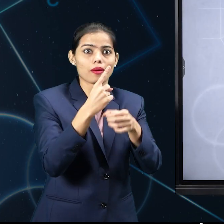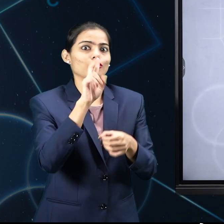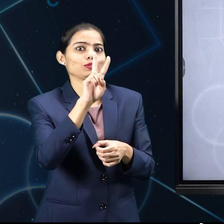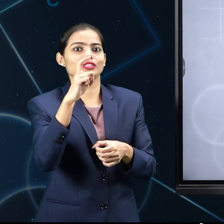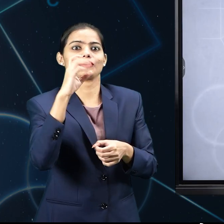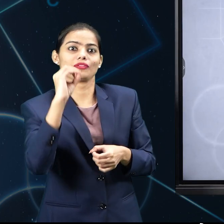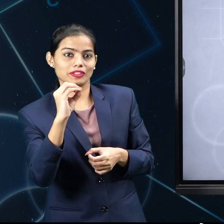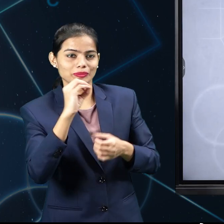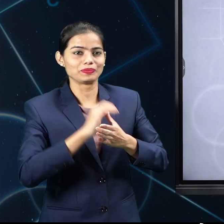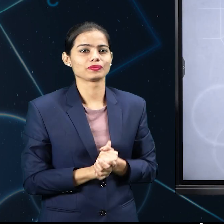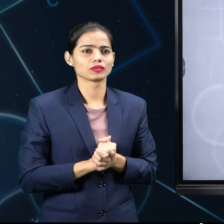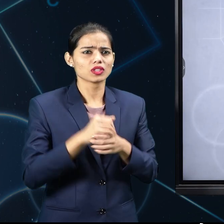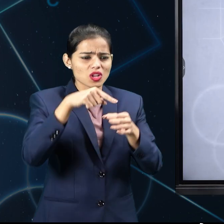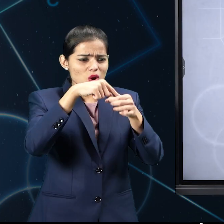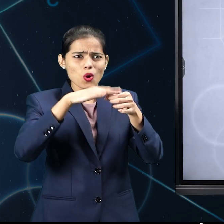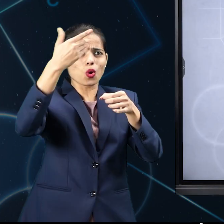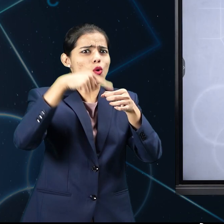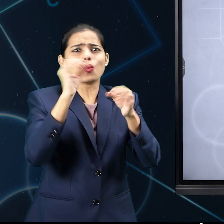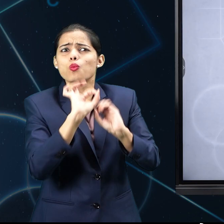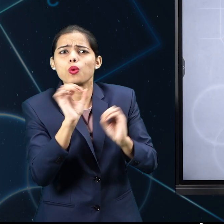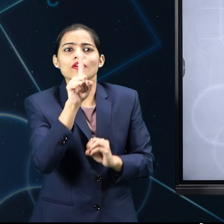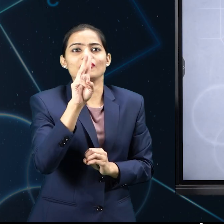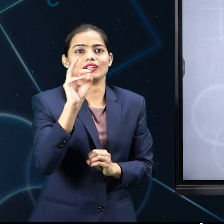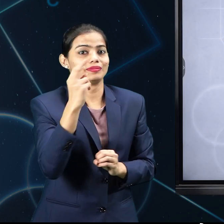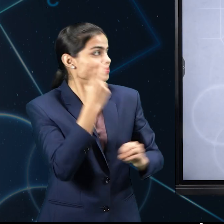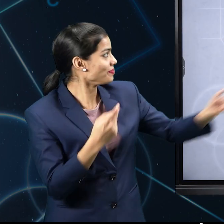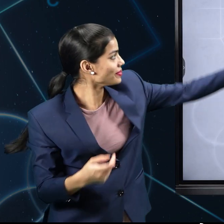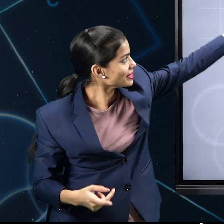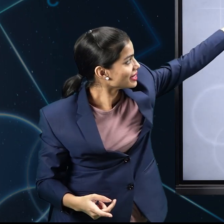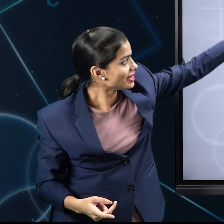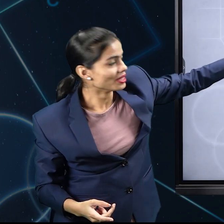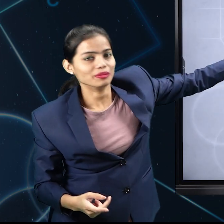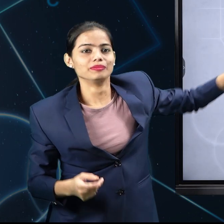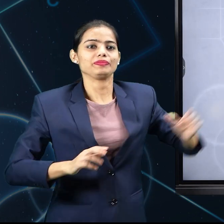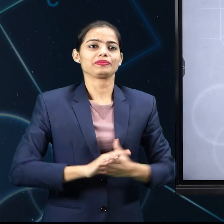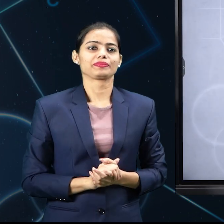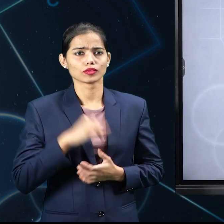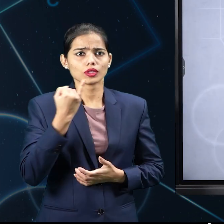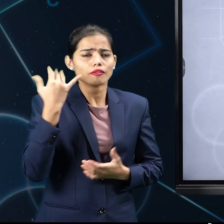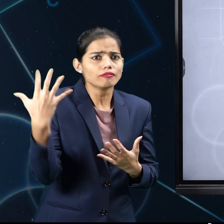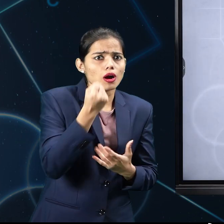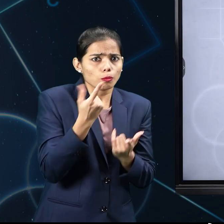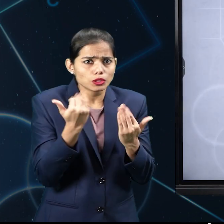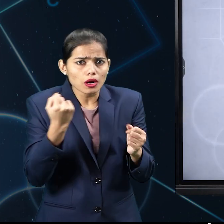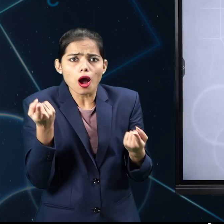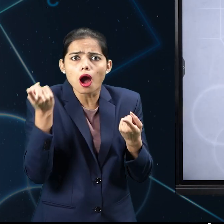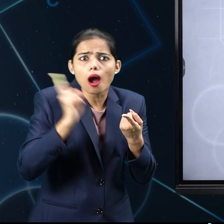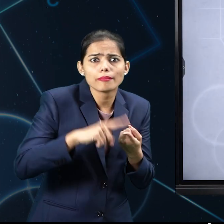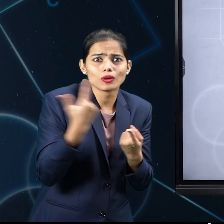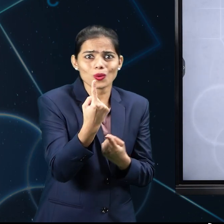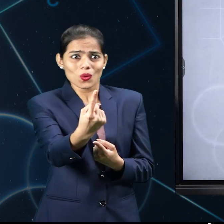आता आपल्याला याची प्रोबॅबिलिटी ऑफ ऑकरन्स फाइंड आउट करायचं आहे. याची उकल अशी दिलेली आहे.